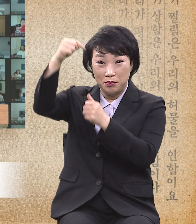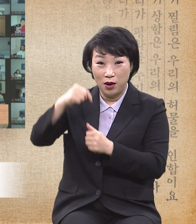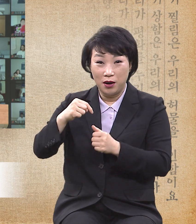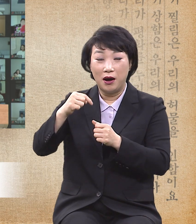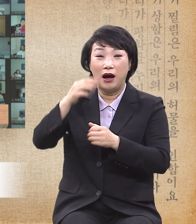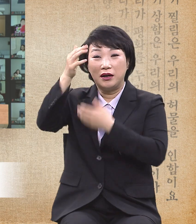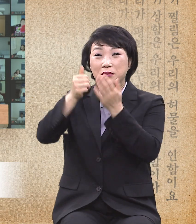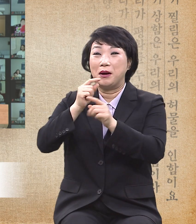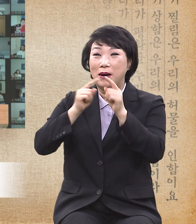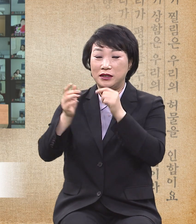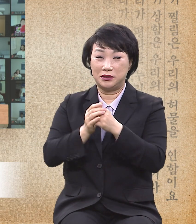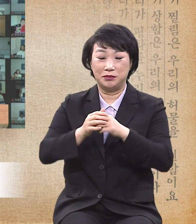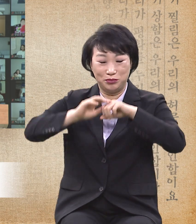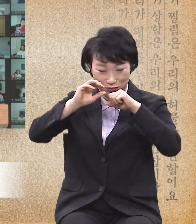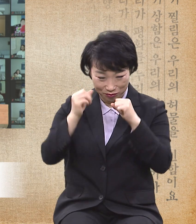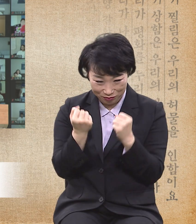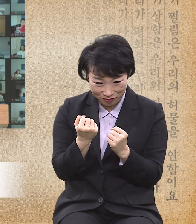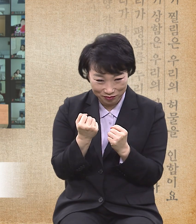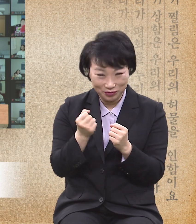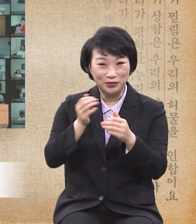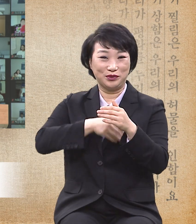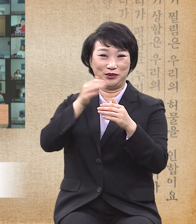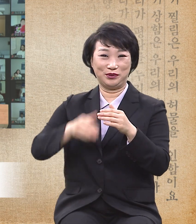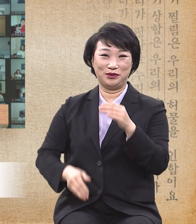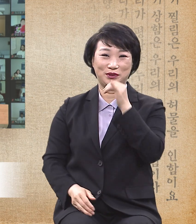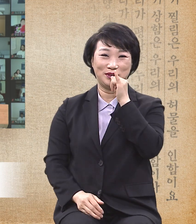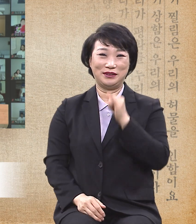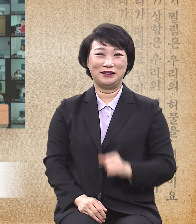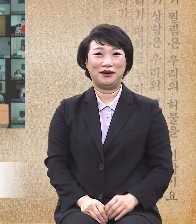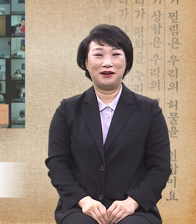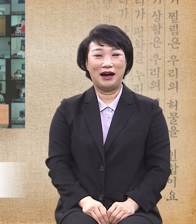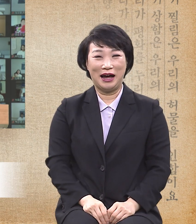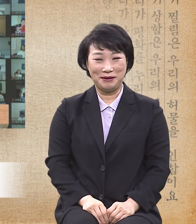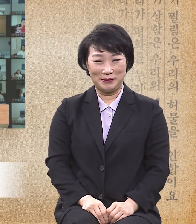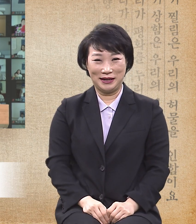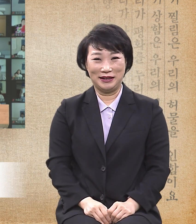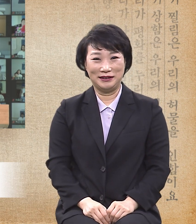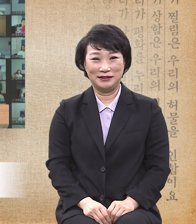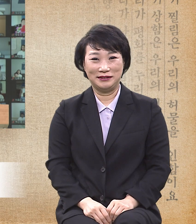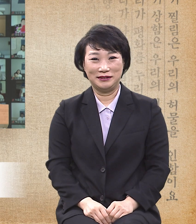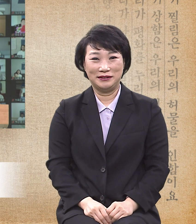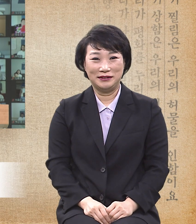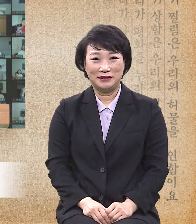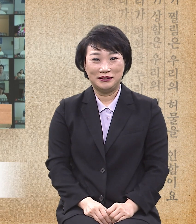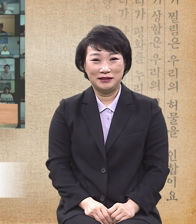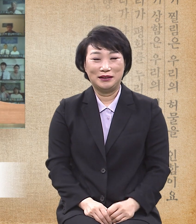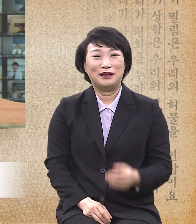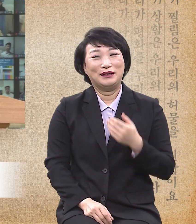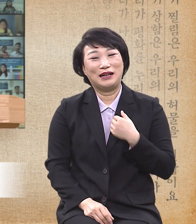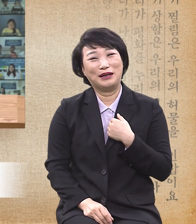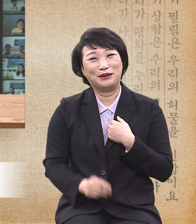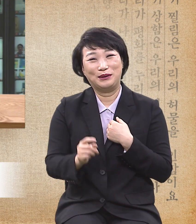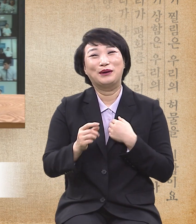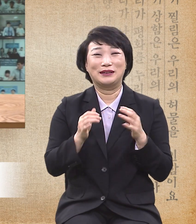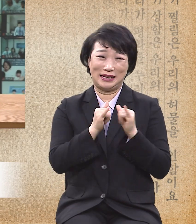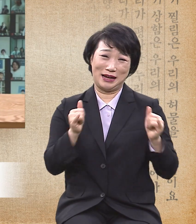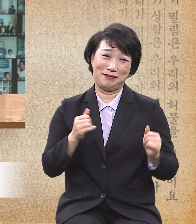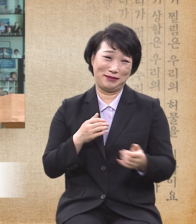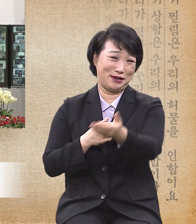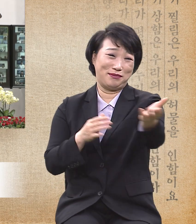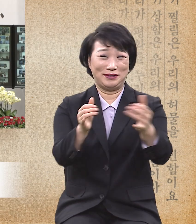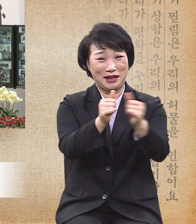명령하신 말씀에 절대 순종하게 됩니다. 예, 저도 어떤 때